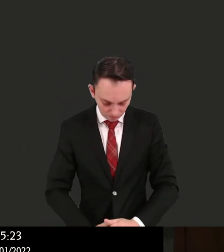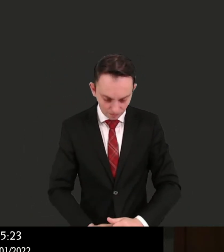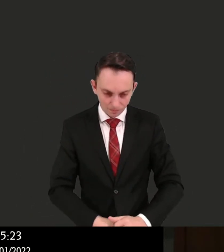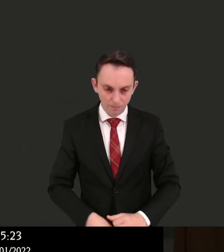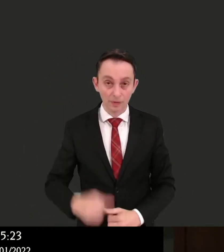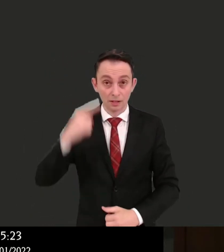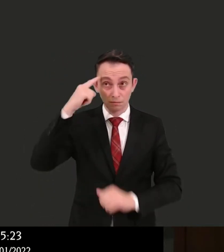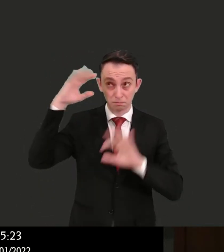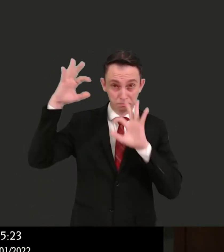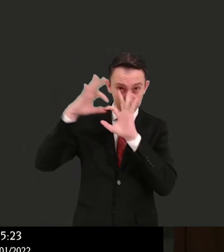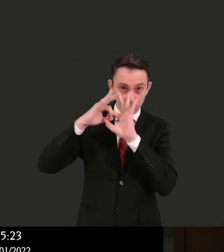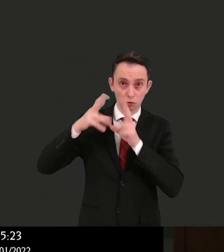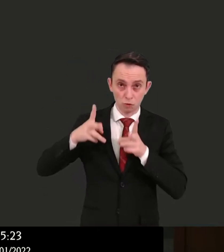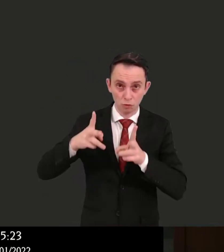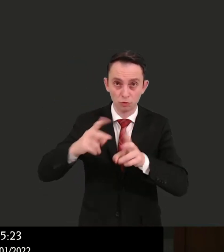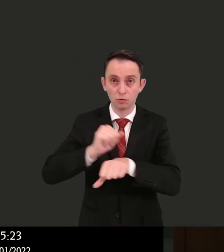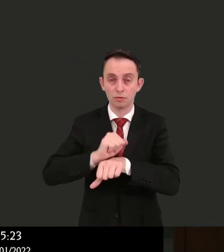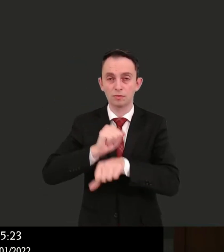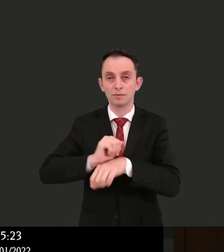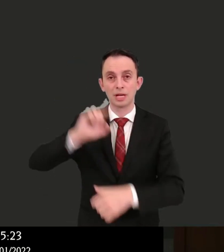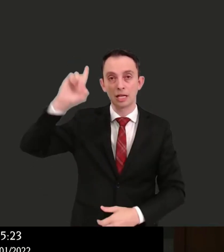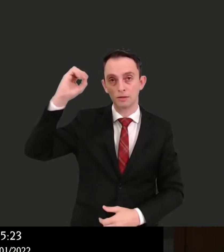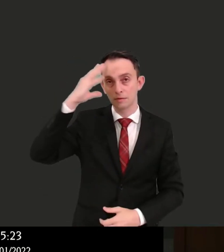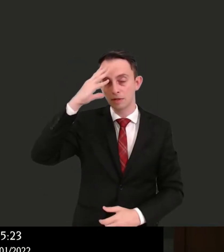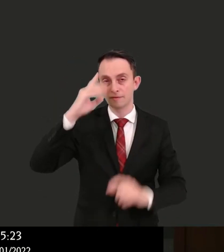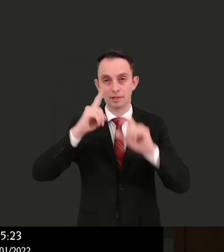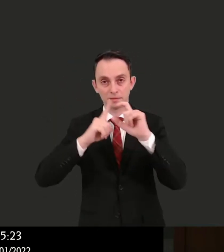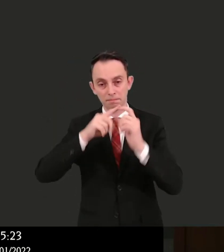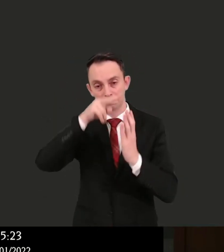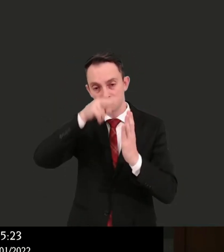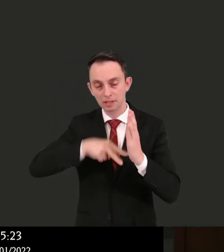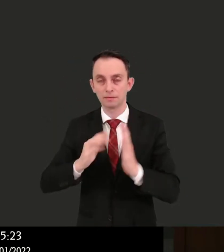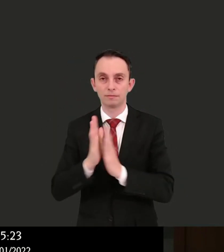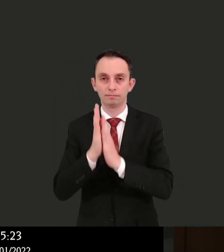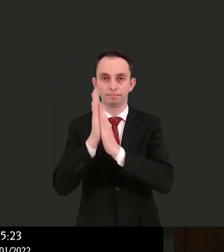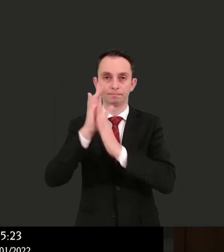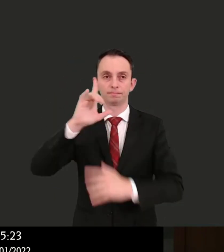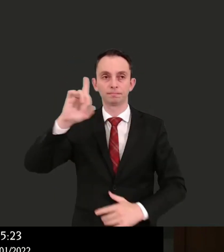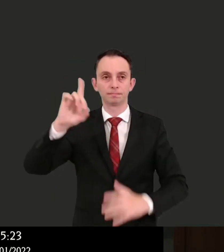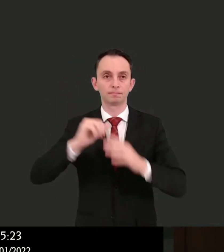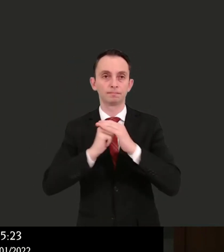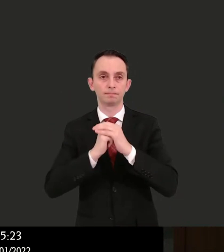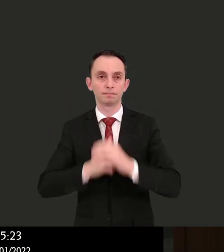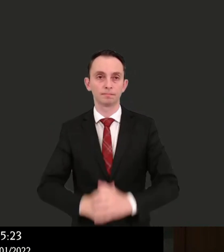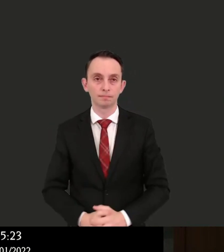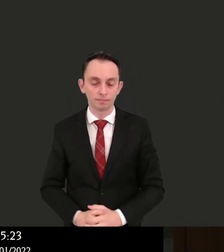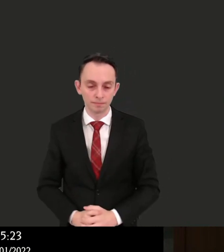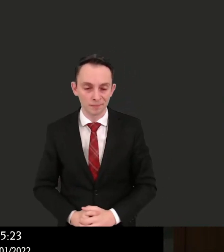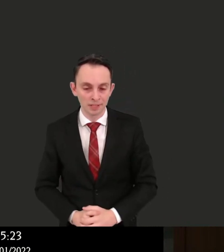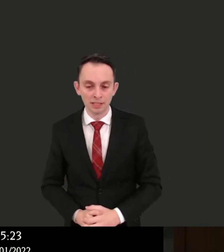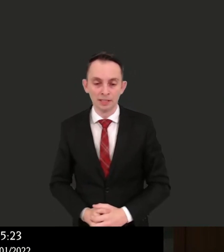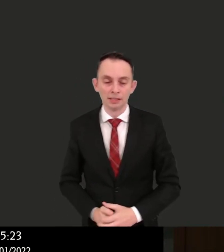nesta comunhão aguardemos que o Senhor nos envie a sua santa palavra, irmãos. Deus seja louvado. Amém.